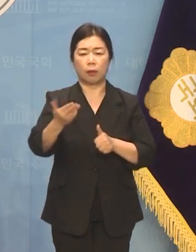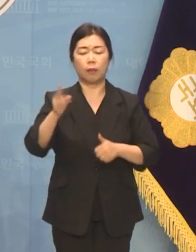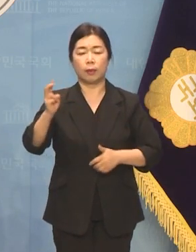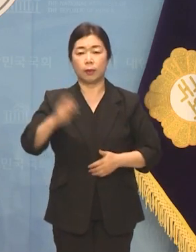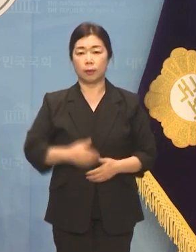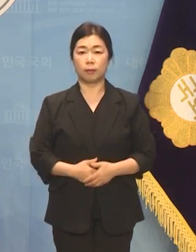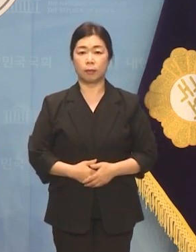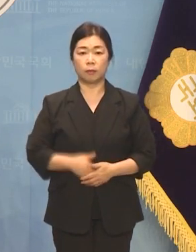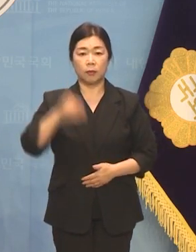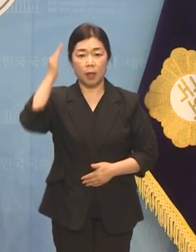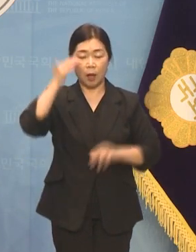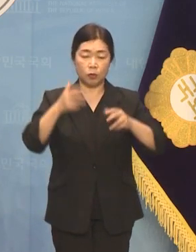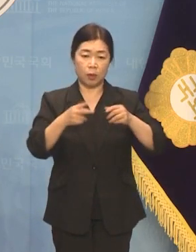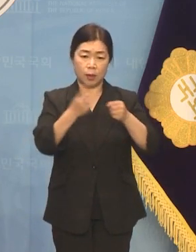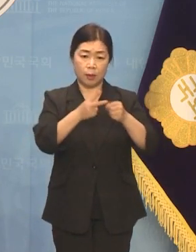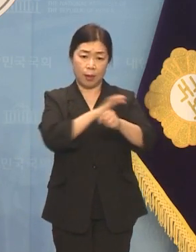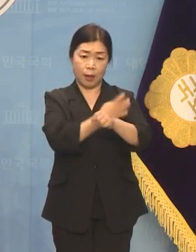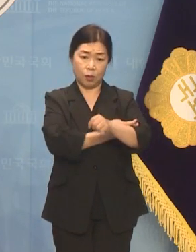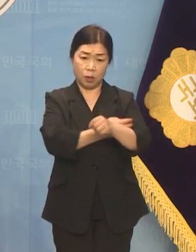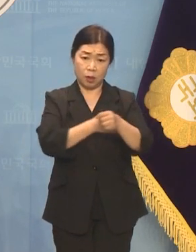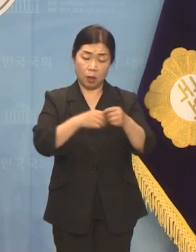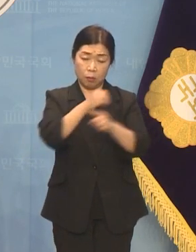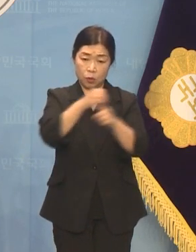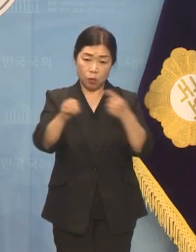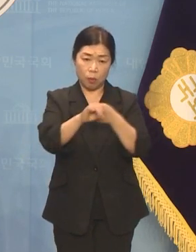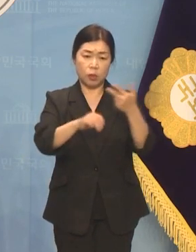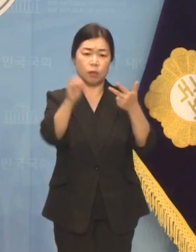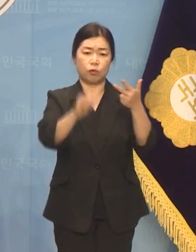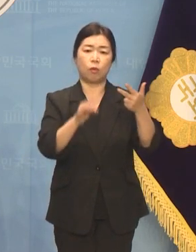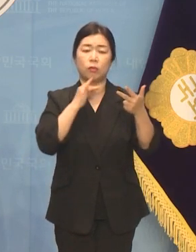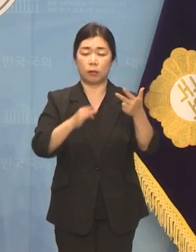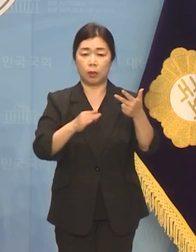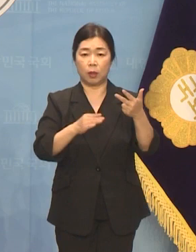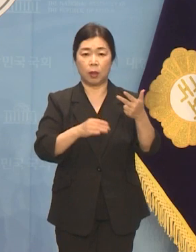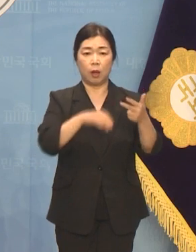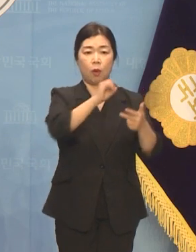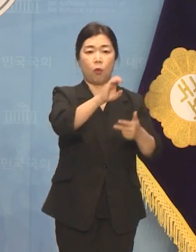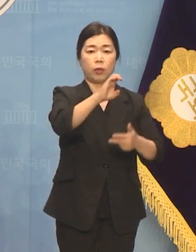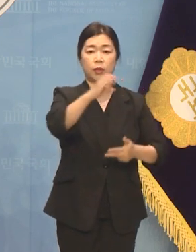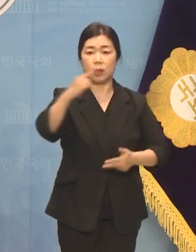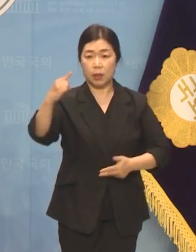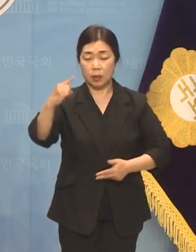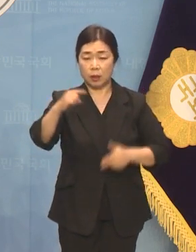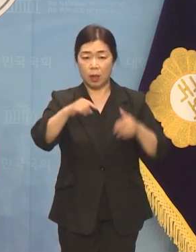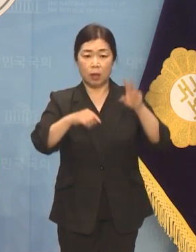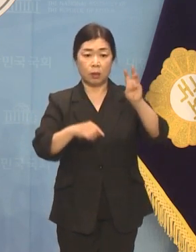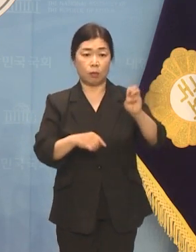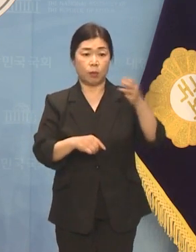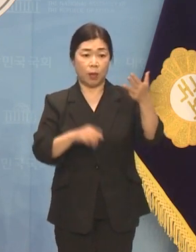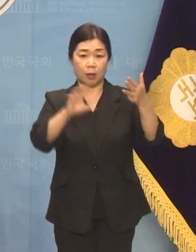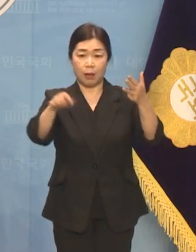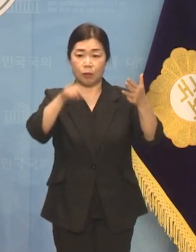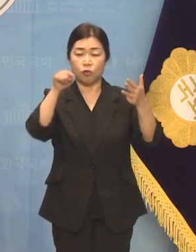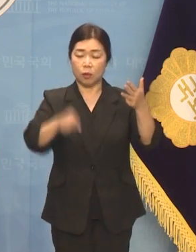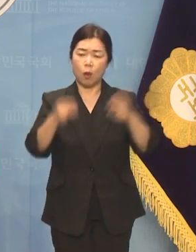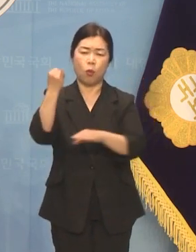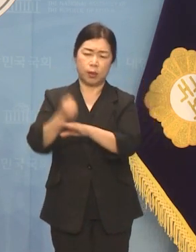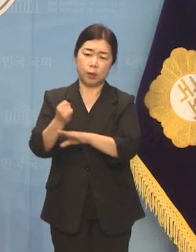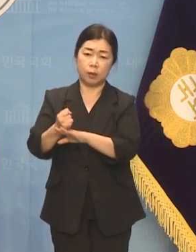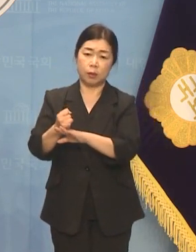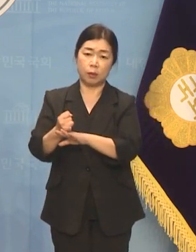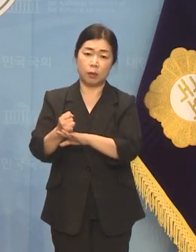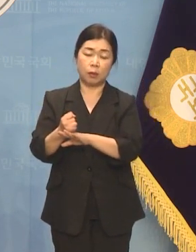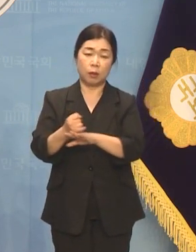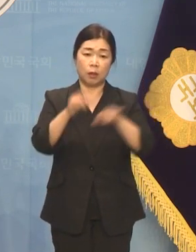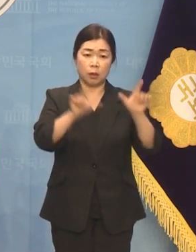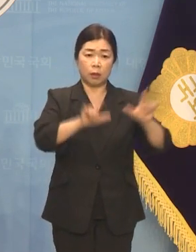비중은 7% 수준에 불과하여 OECD 38개 국가에서 꼴찌다. 기후위기 대응뿐만 아니라 산업